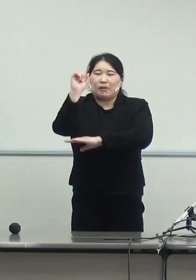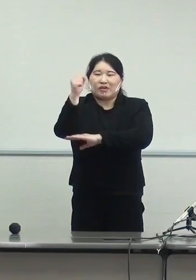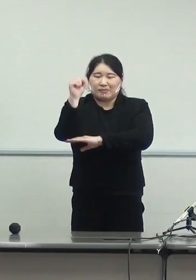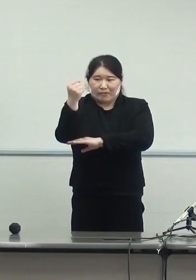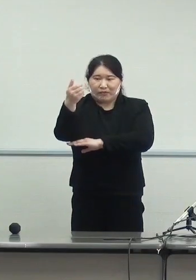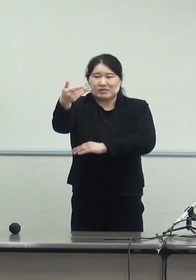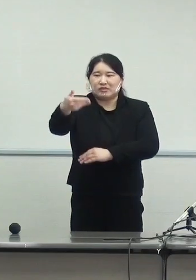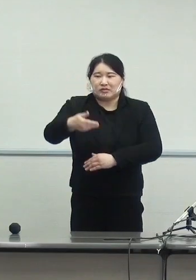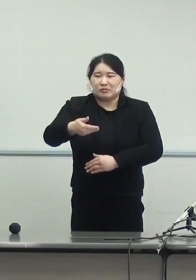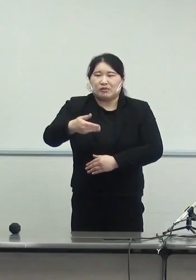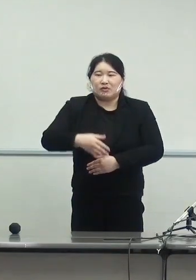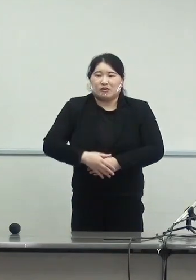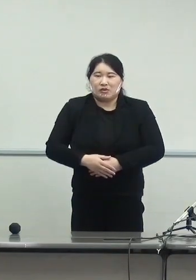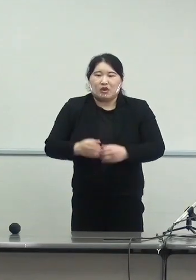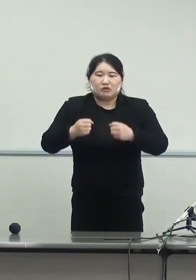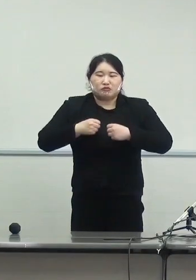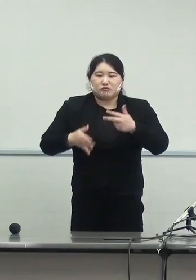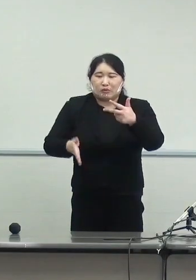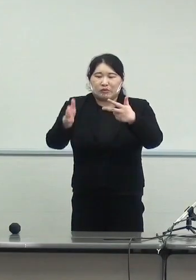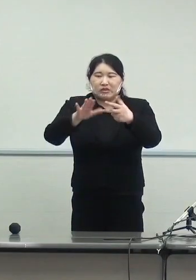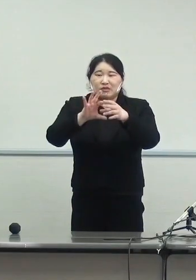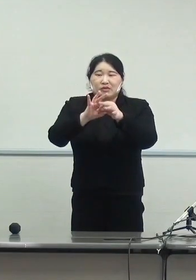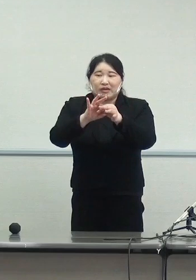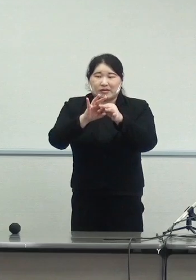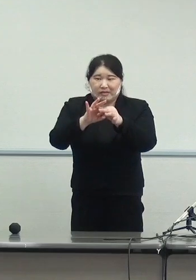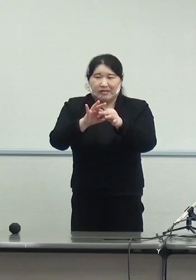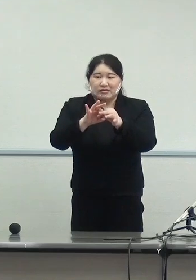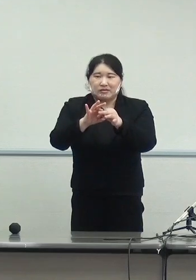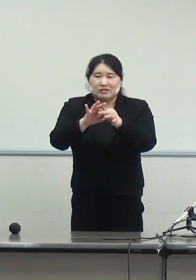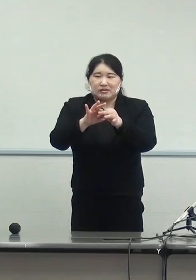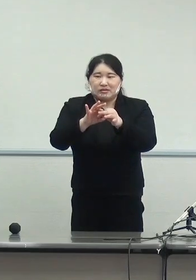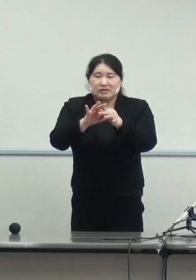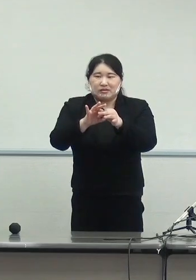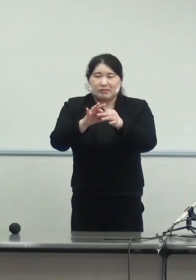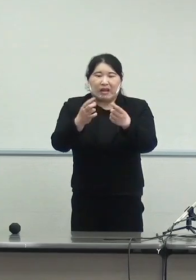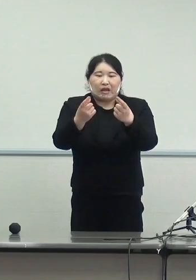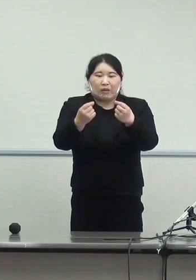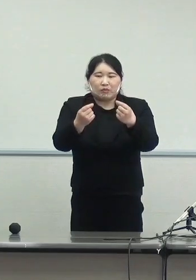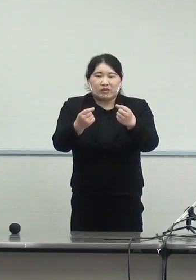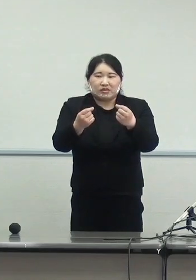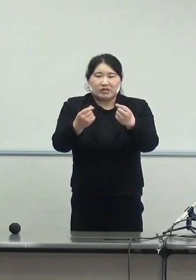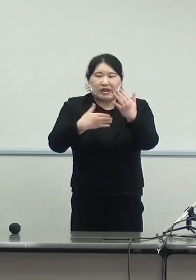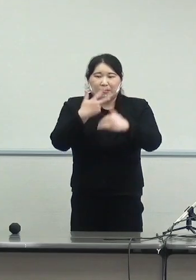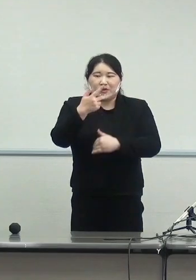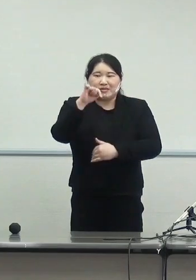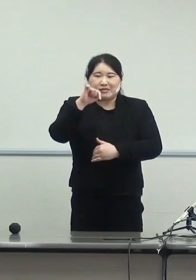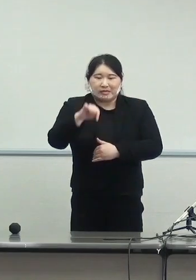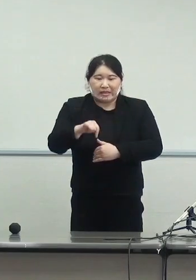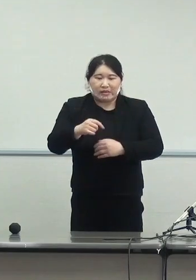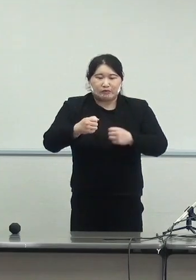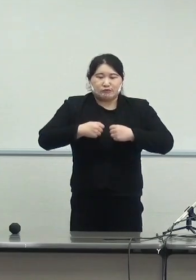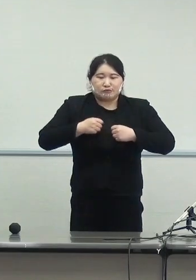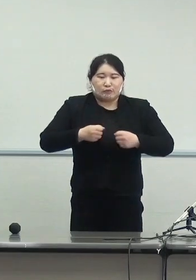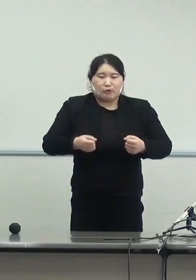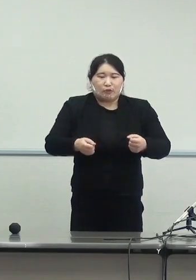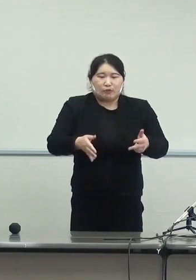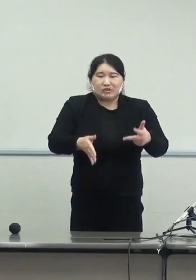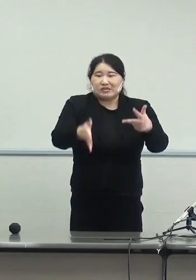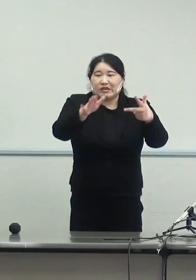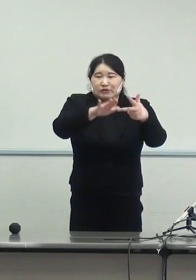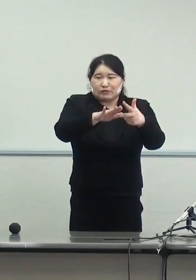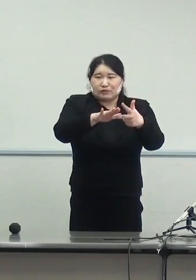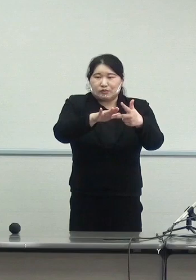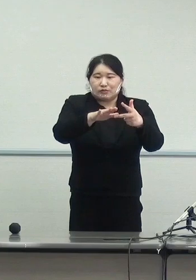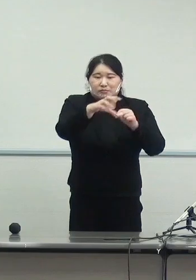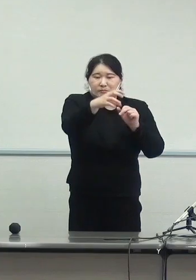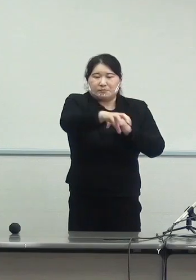口です。 はい、お願いします。 運動施設関連のクラスターですけれども、はい、同じ市内の運動施設を利用していたという以上にです